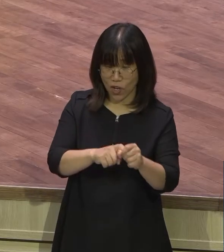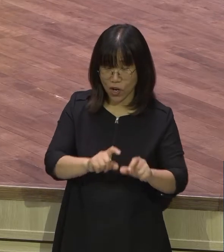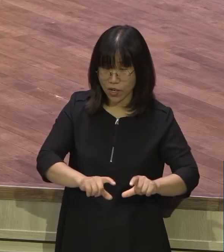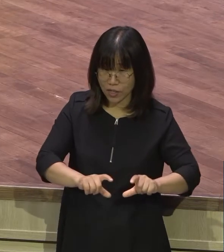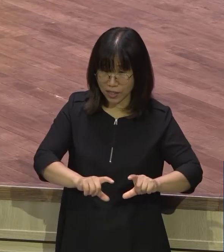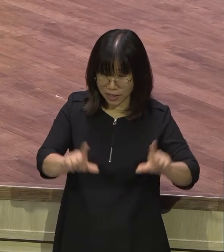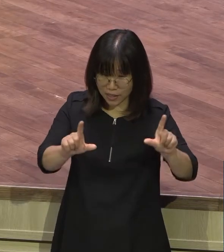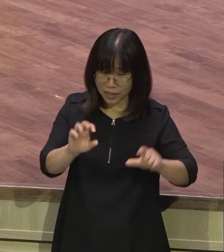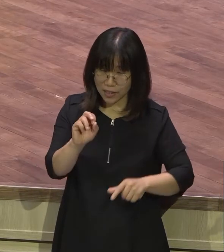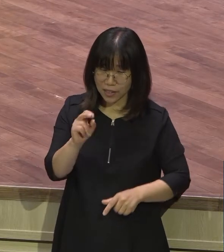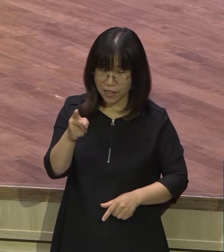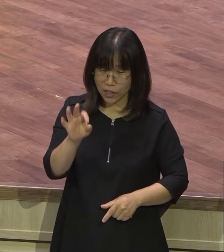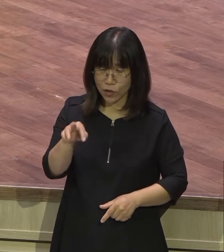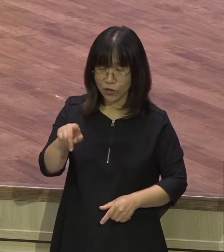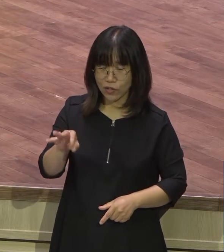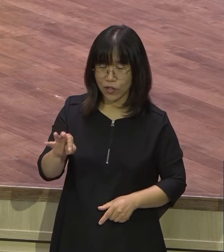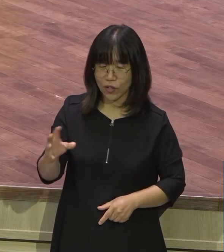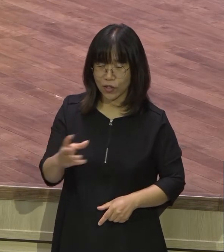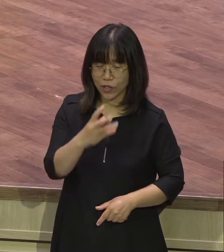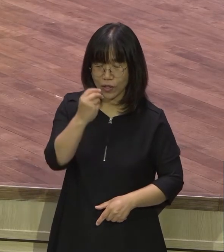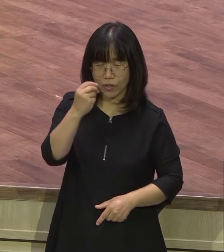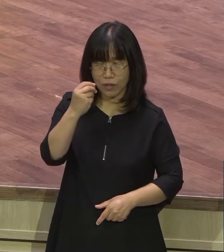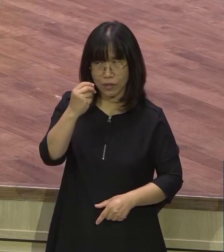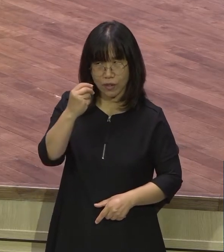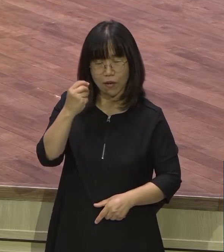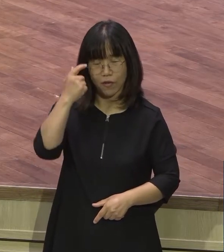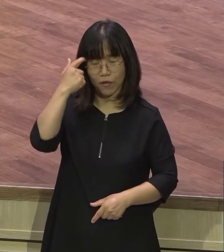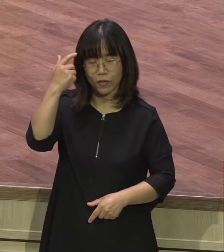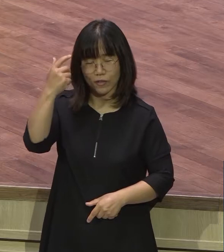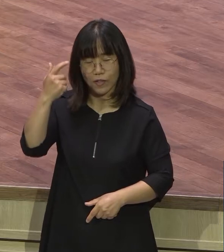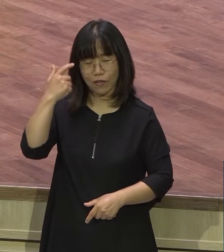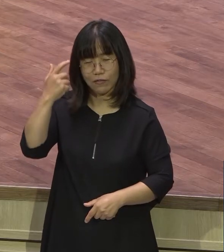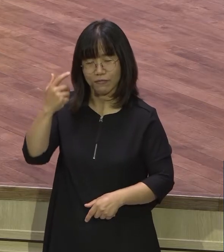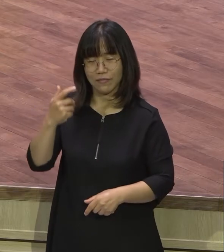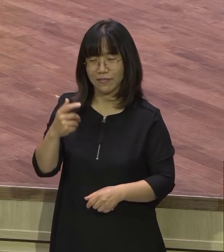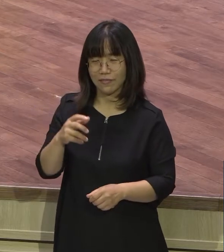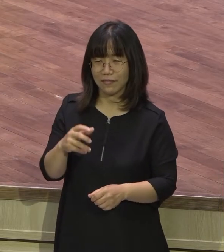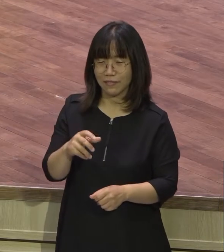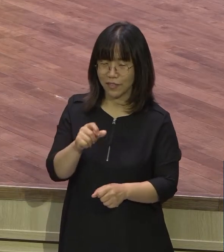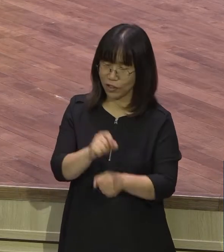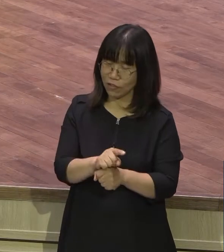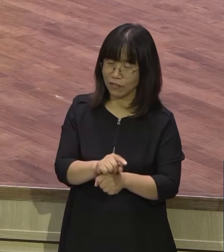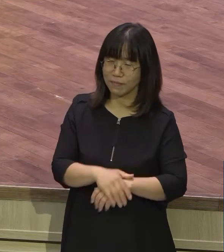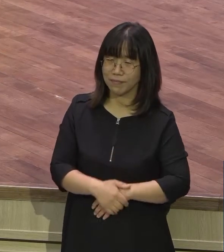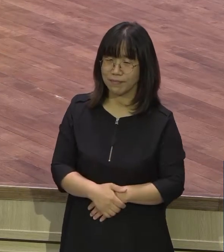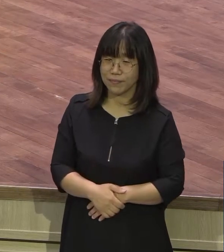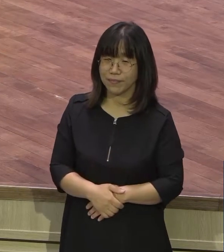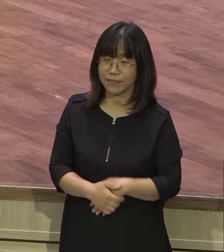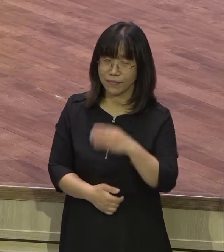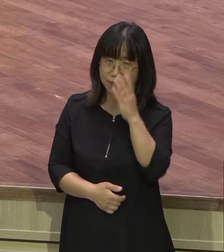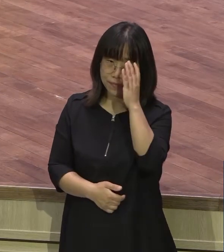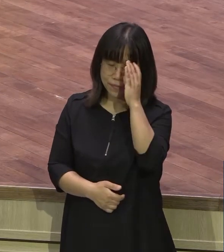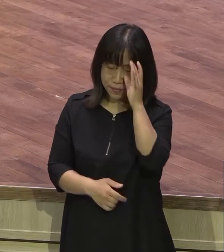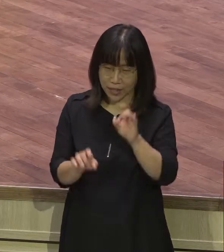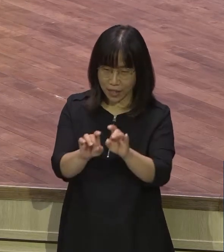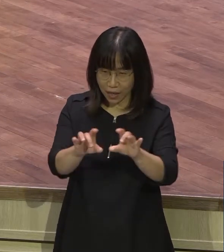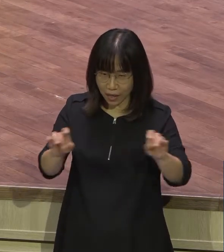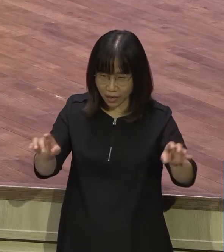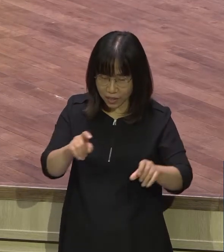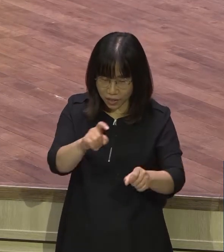본문 4절부터 이스라엘의 일곱 절기에 대해서 순차적으로 설명을 하고 있는데 그런데 각 절기마다